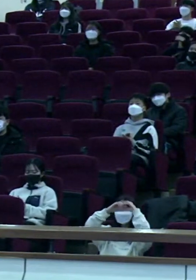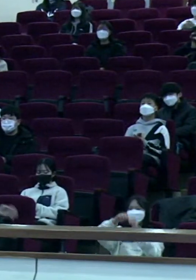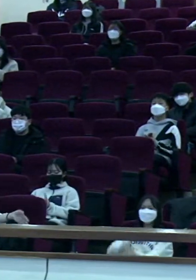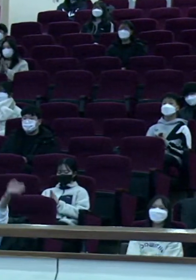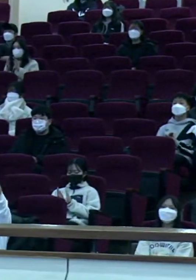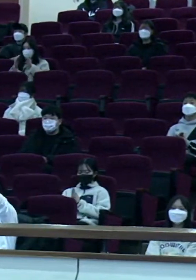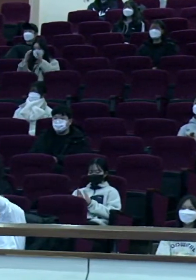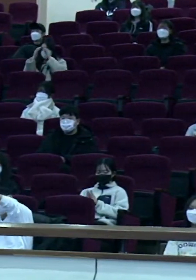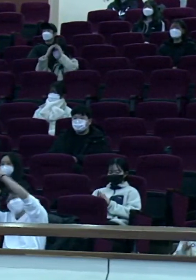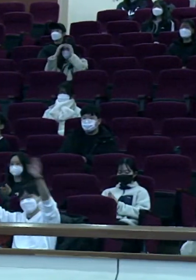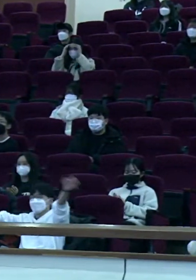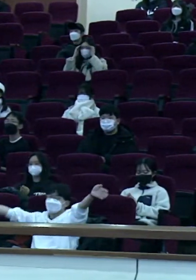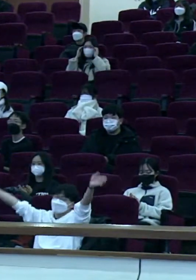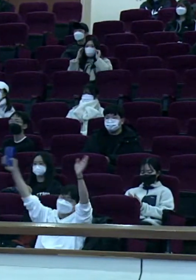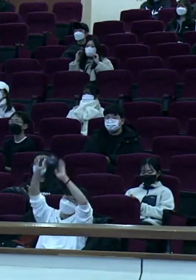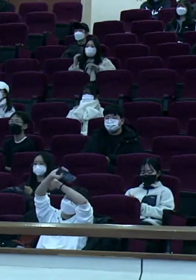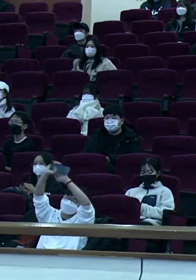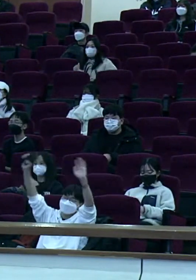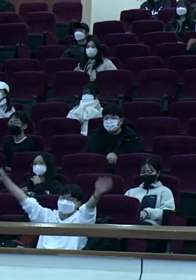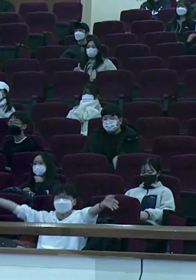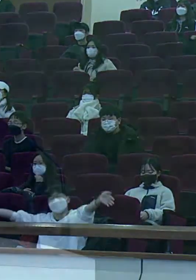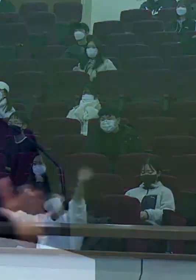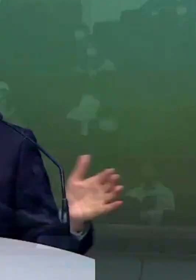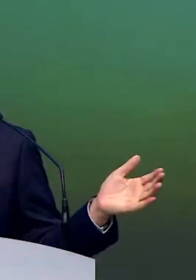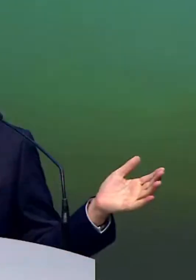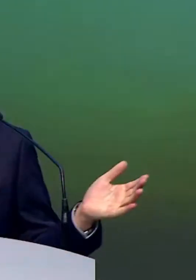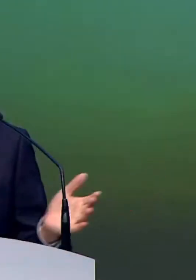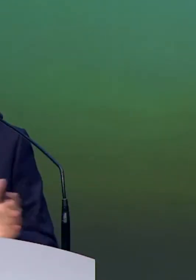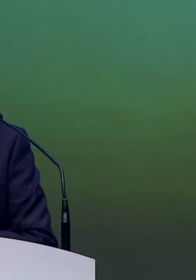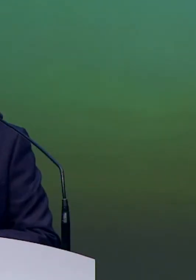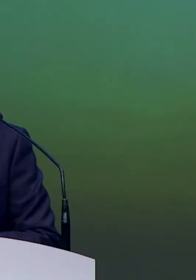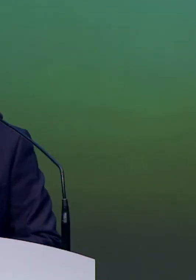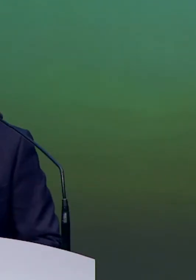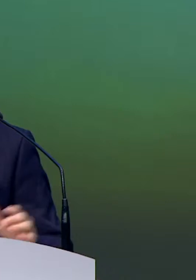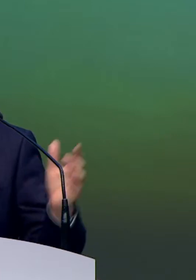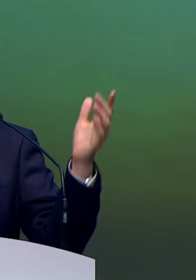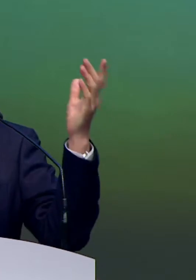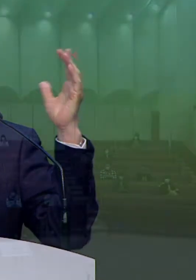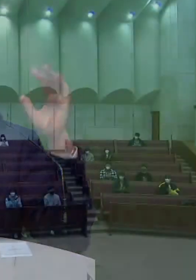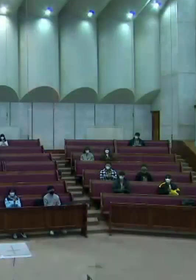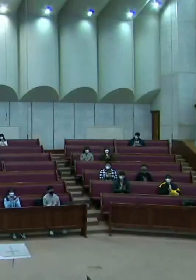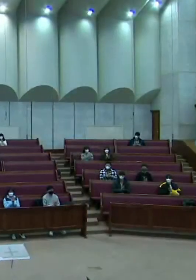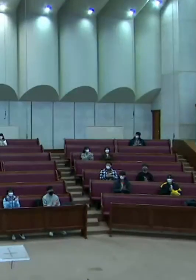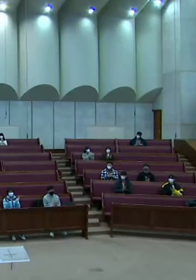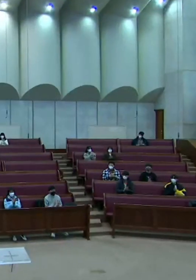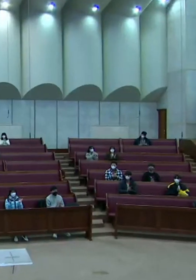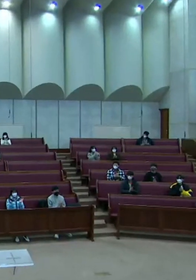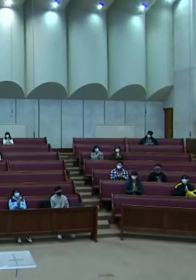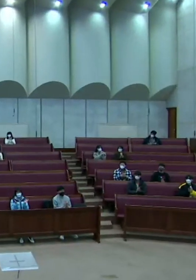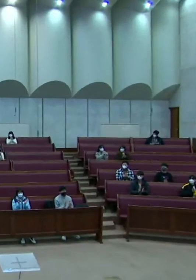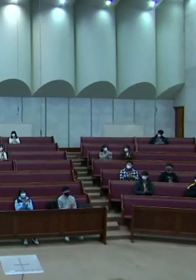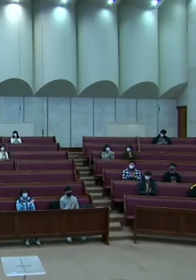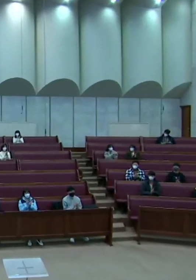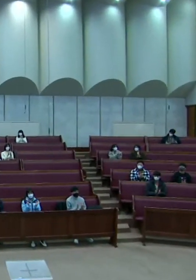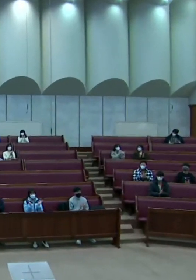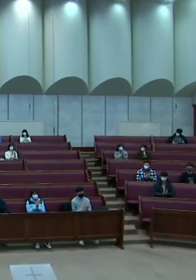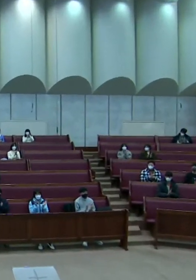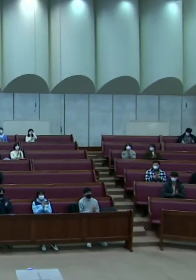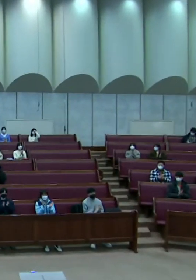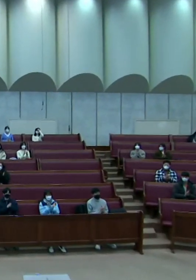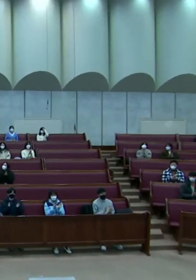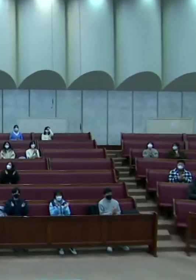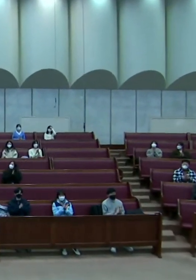겠어요, 계약? 네. 우리 청년들을 위해서도 박수 한번 치겠습니다. 우리 수련회도 우리 또 야베스 하고